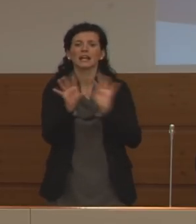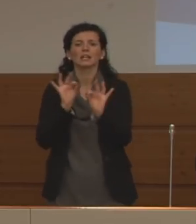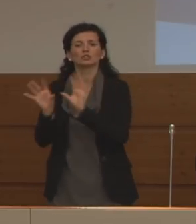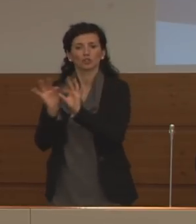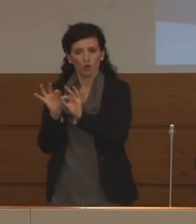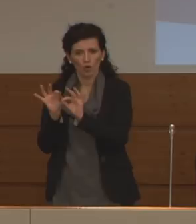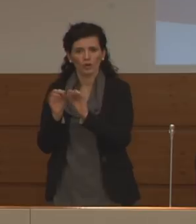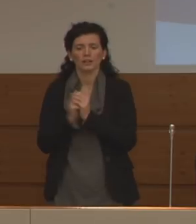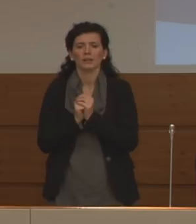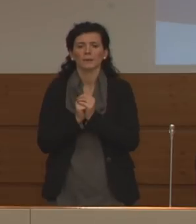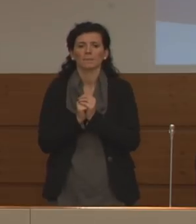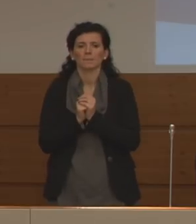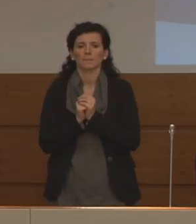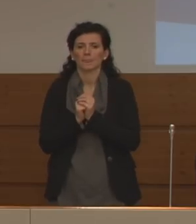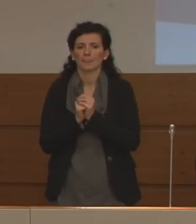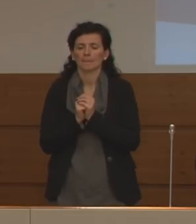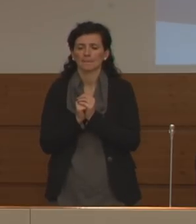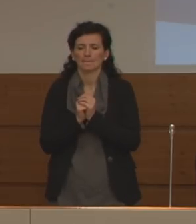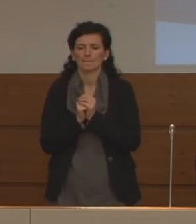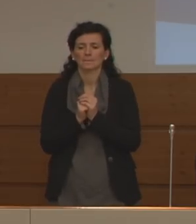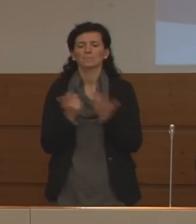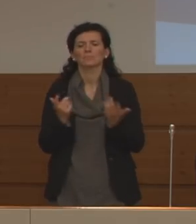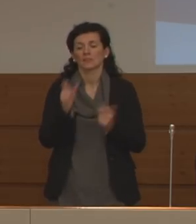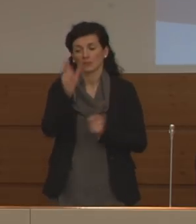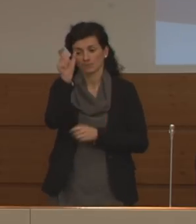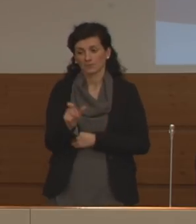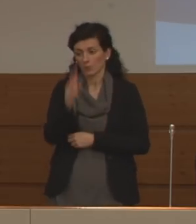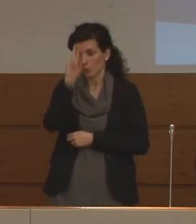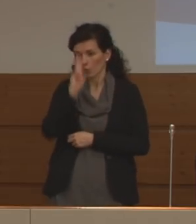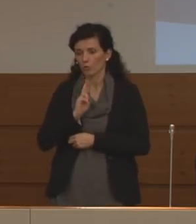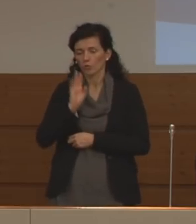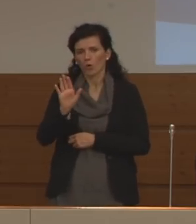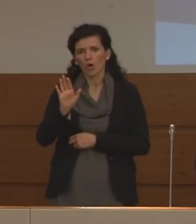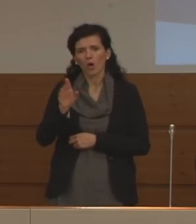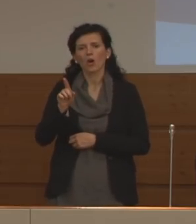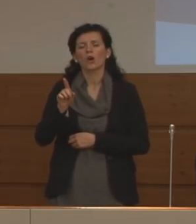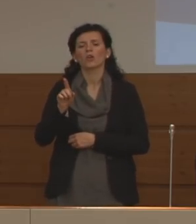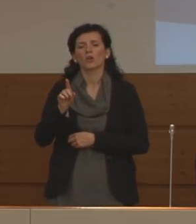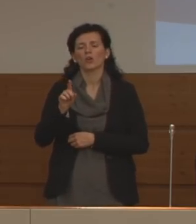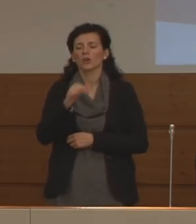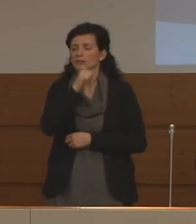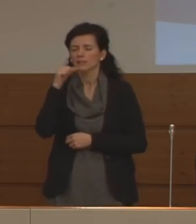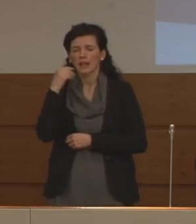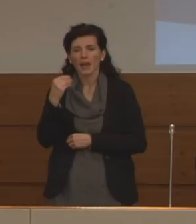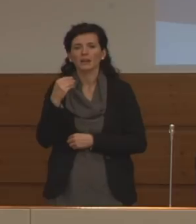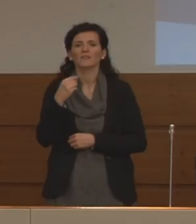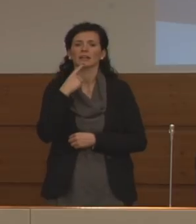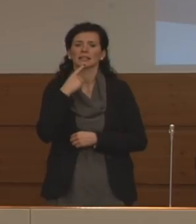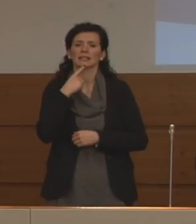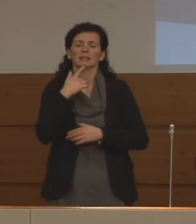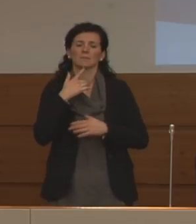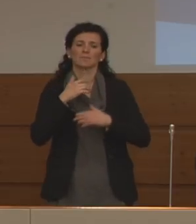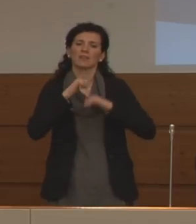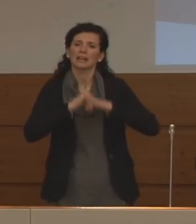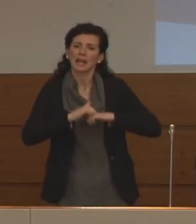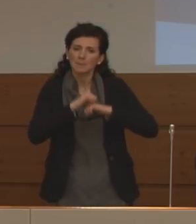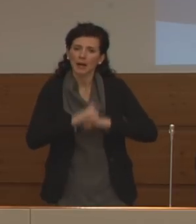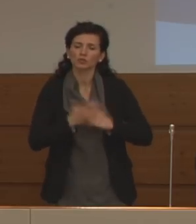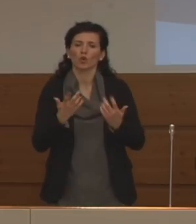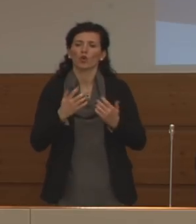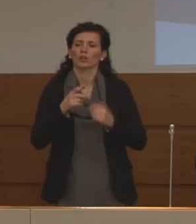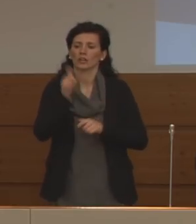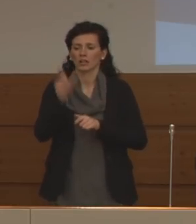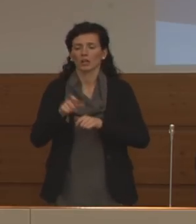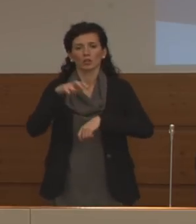le figure più richieste sono internisti sono rianimatori sono primo oggi